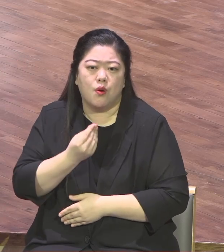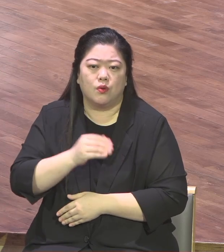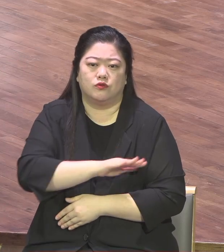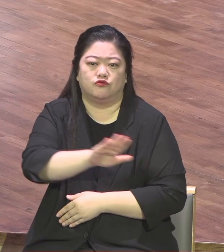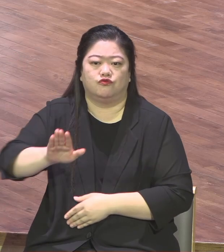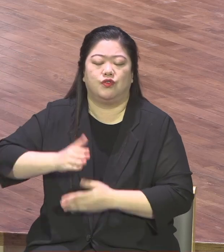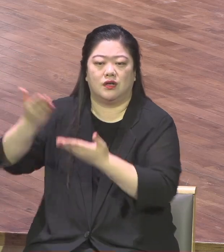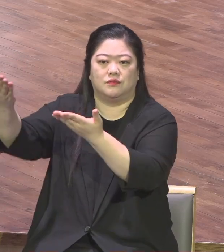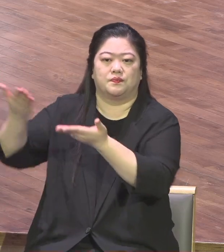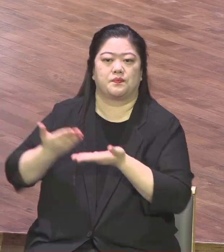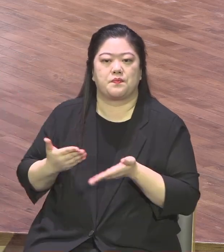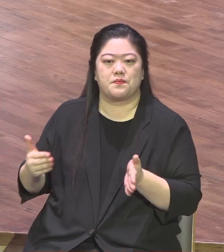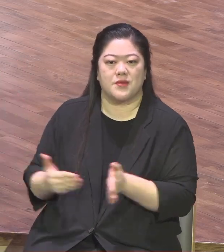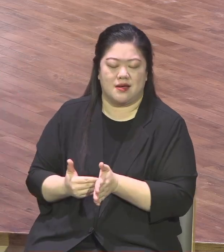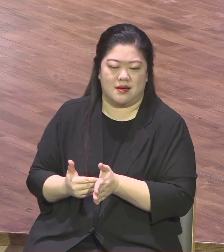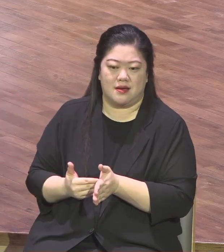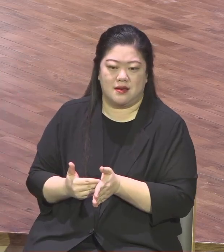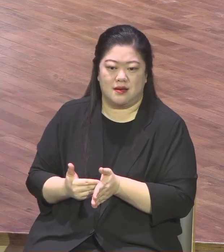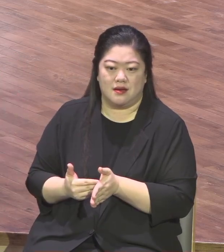우리에게 주시되